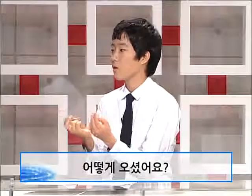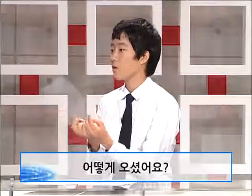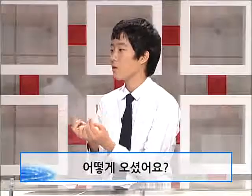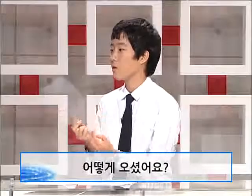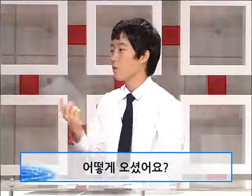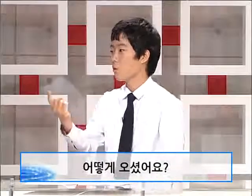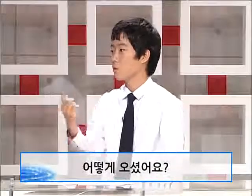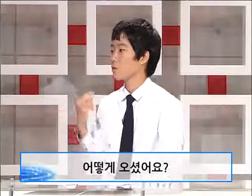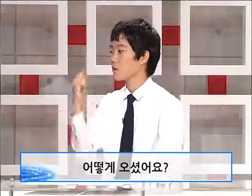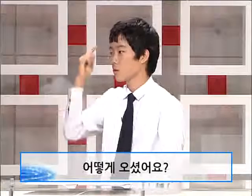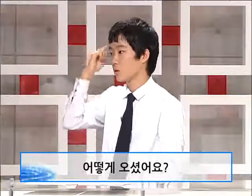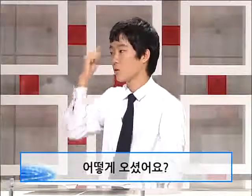어떻게 오셨어요?